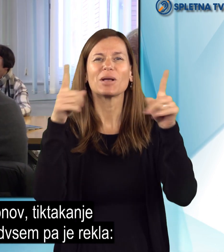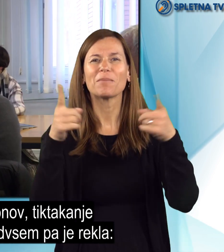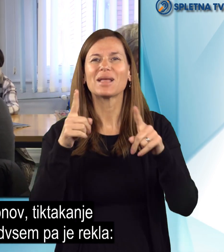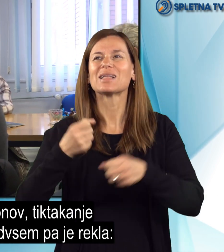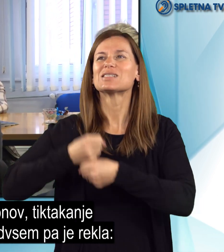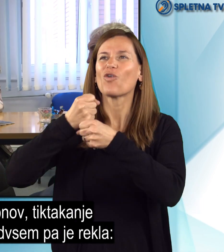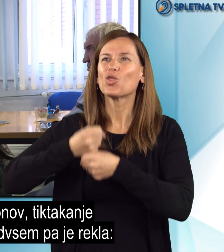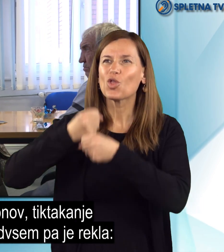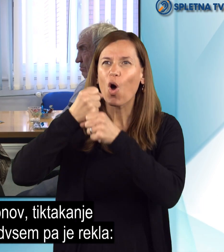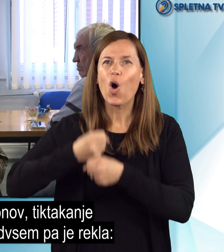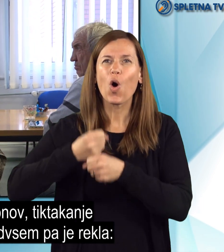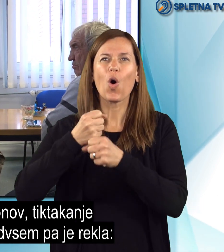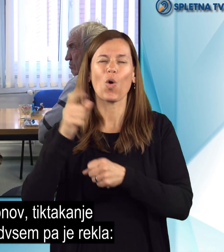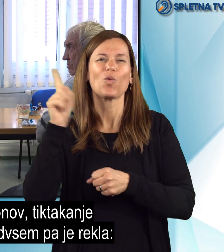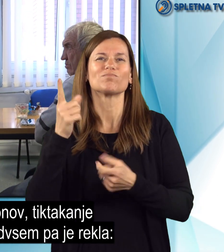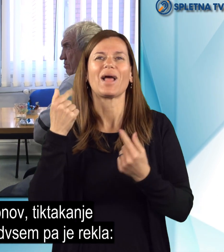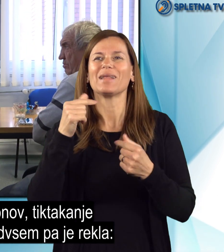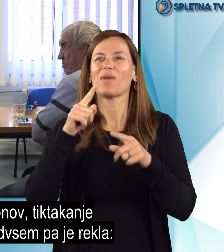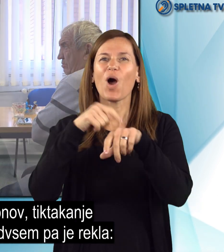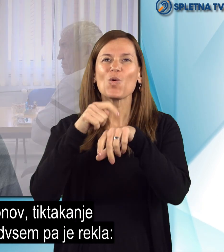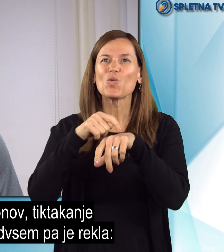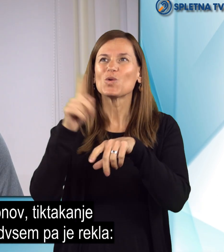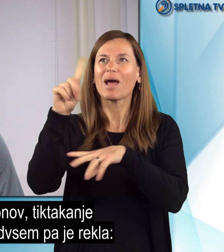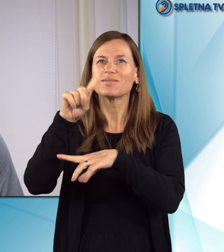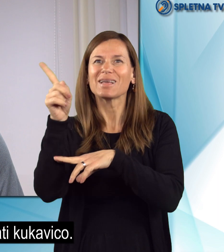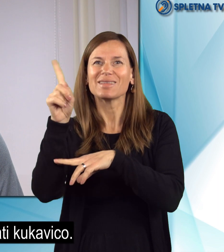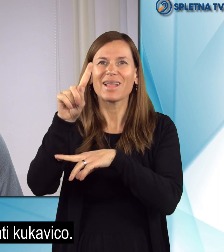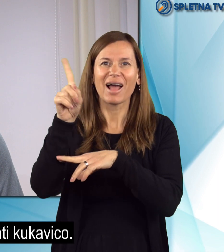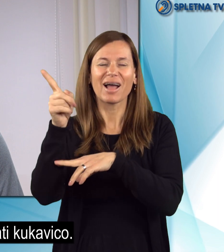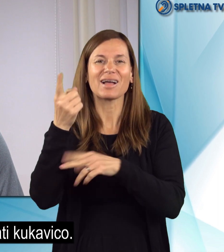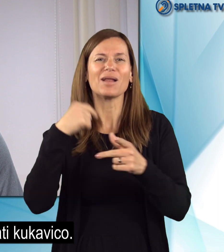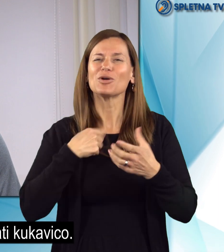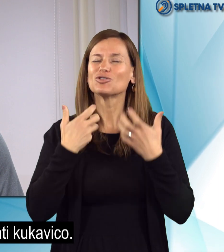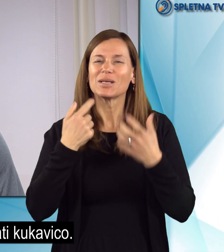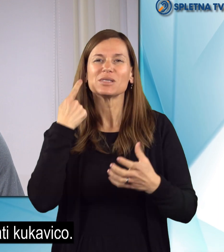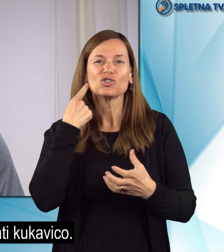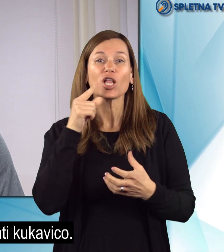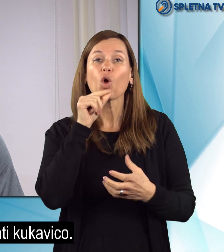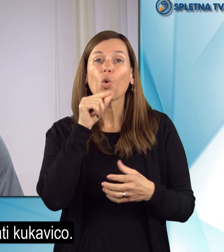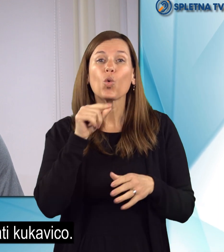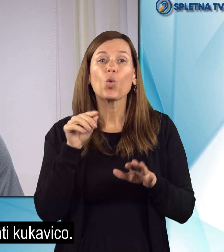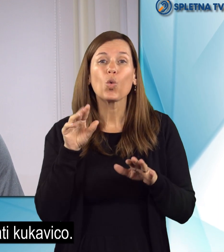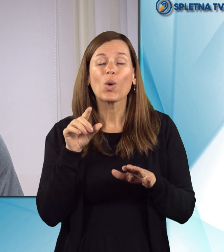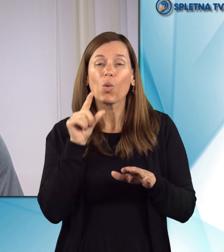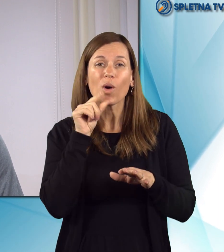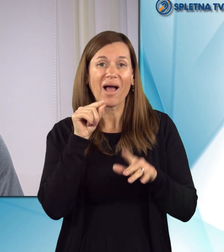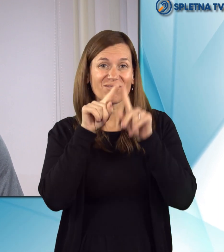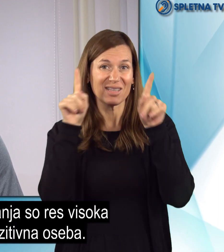zvonjenje zvonov, tik-takanje stenske ure, predvsem pa je rekla, želim slišati kukavico. In